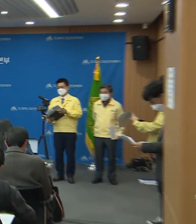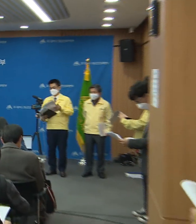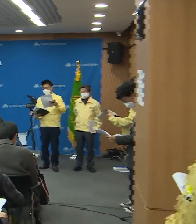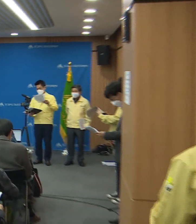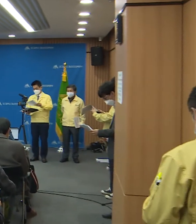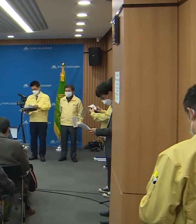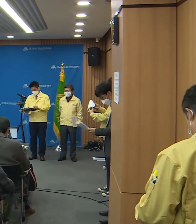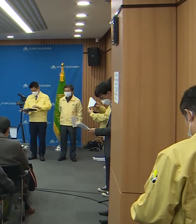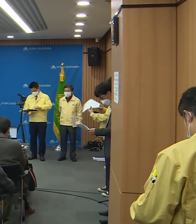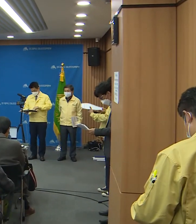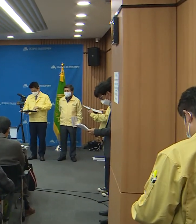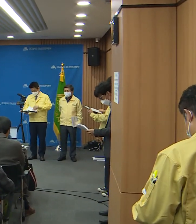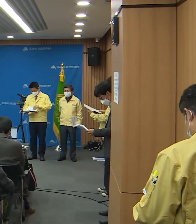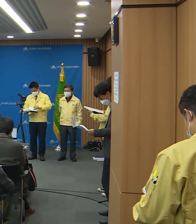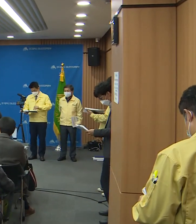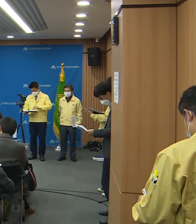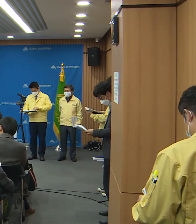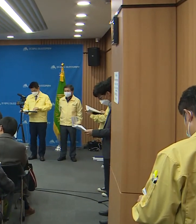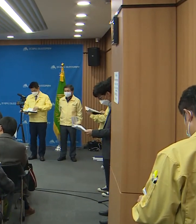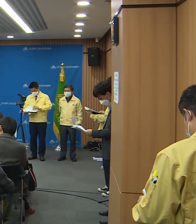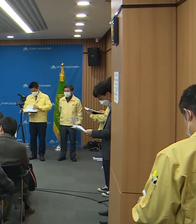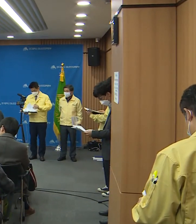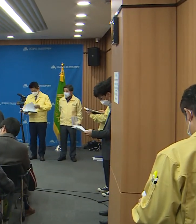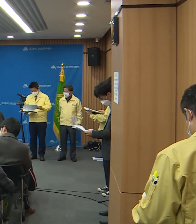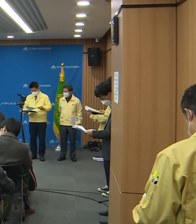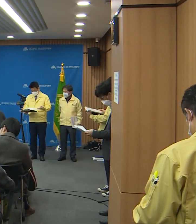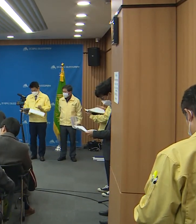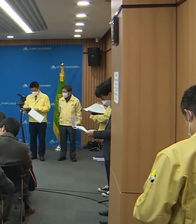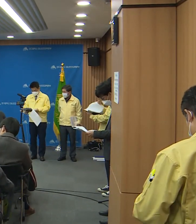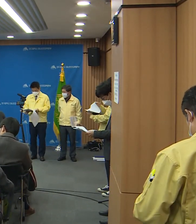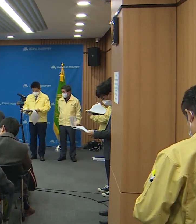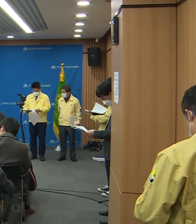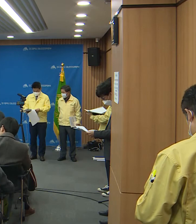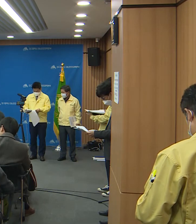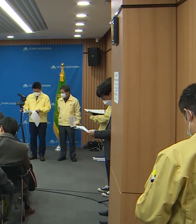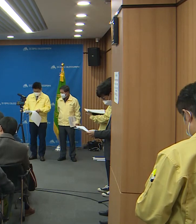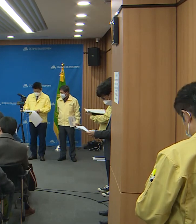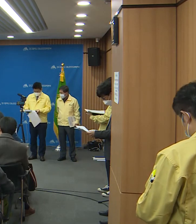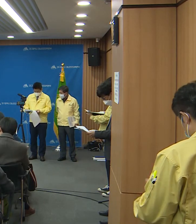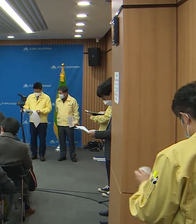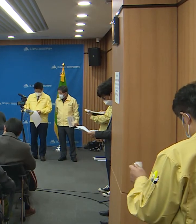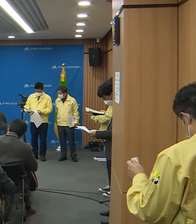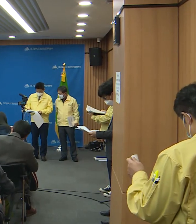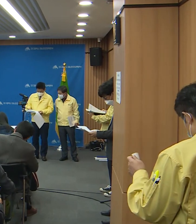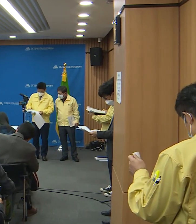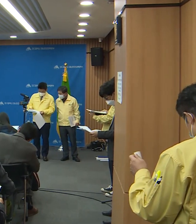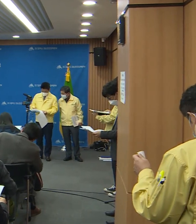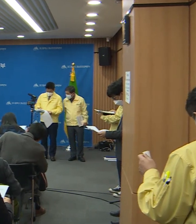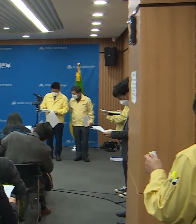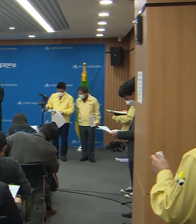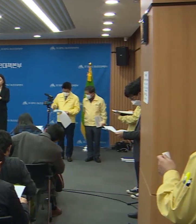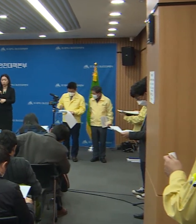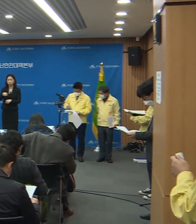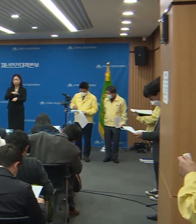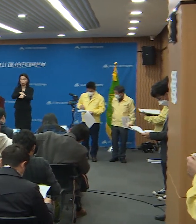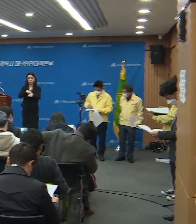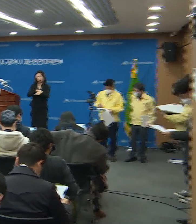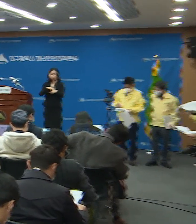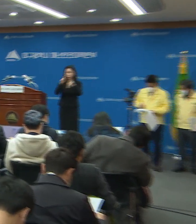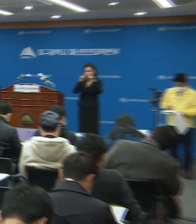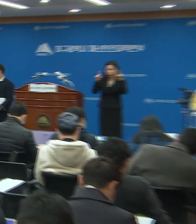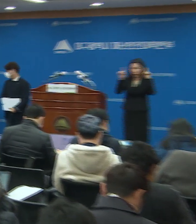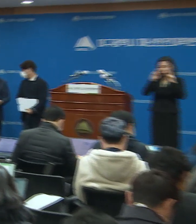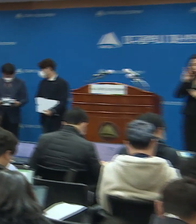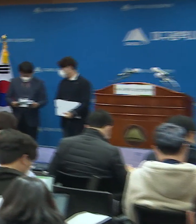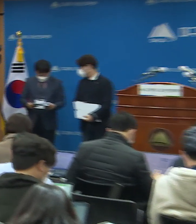생활치료센터 운영 부분인데, 밑에서 넷째 줄에 그 농협경구교육원을 경북대학교